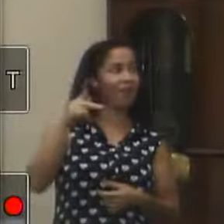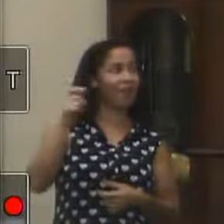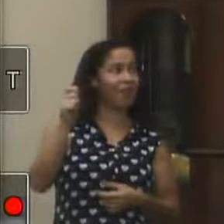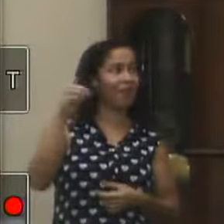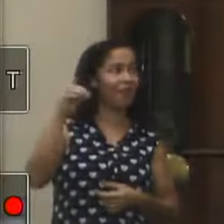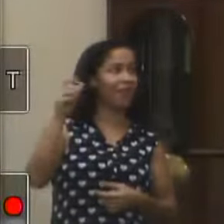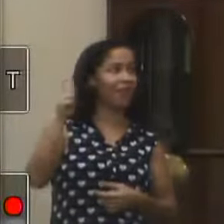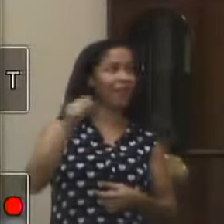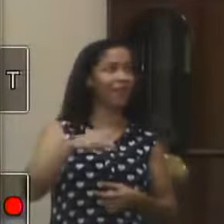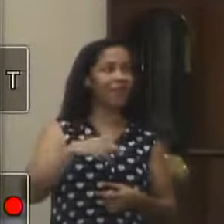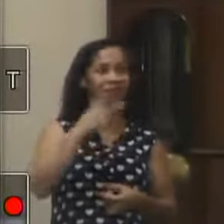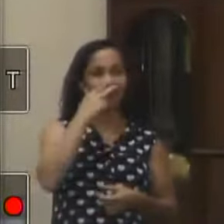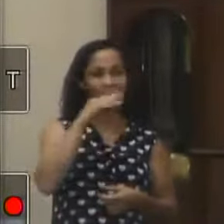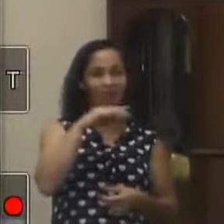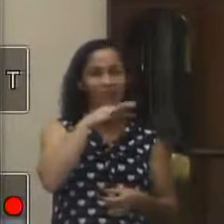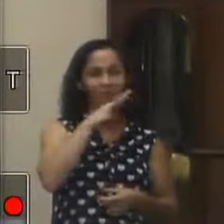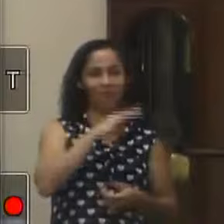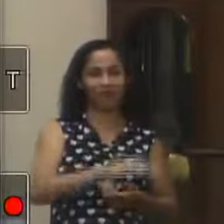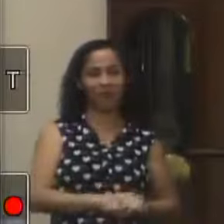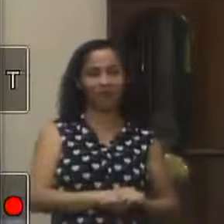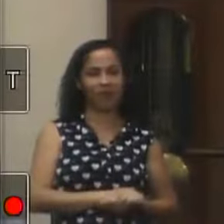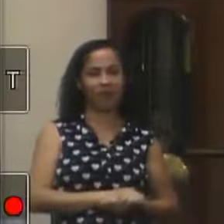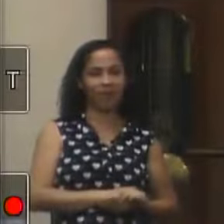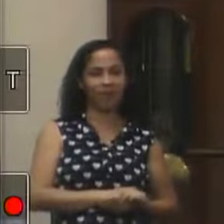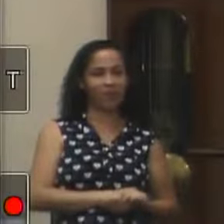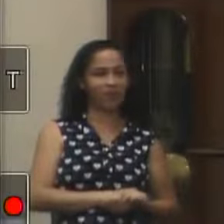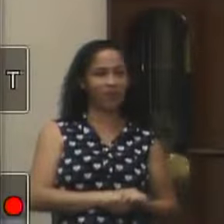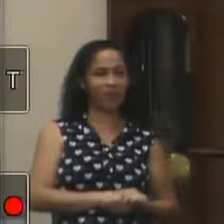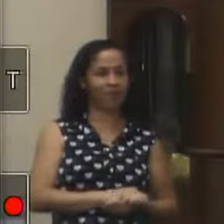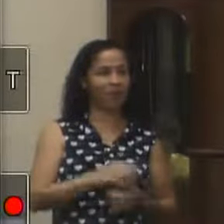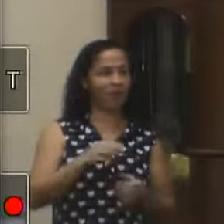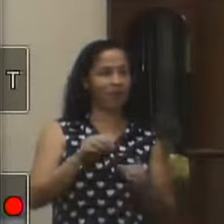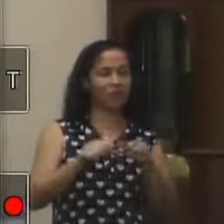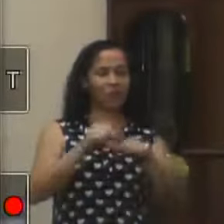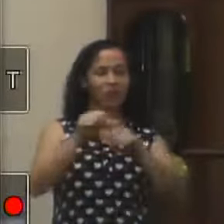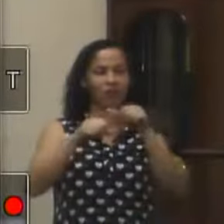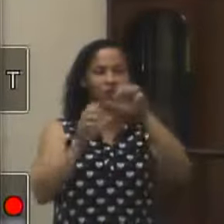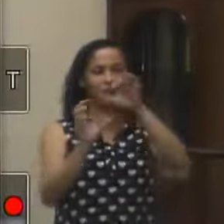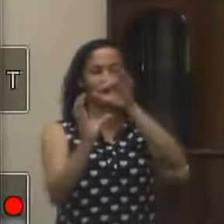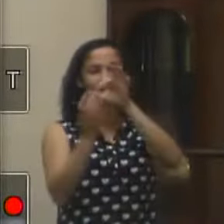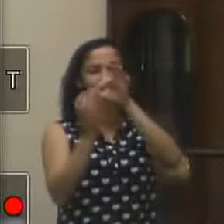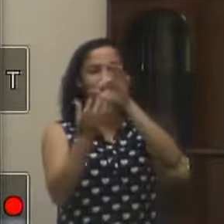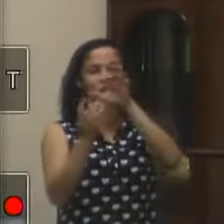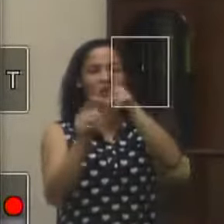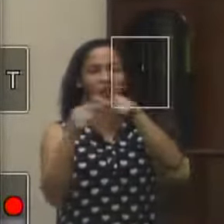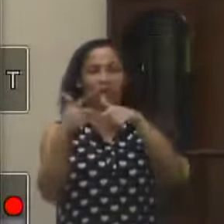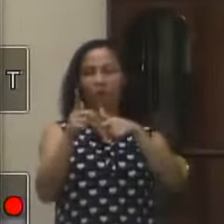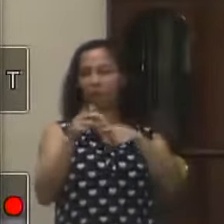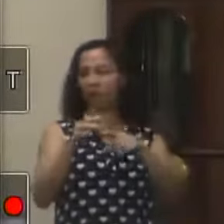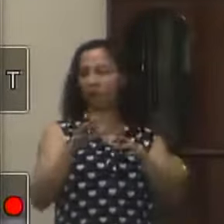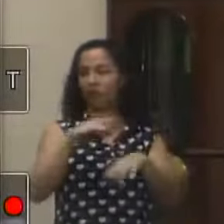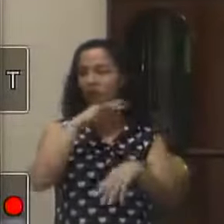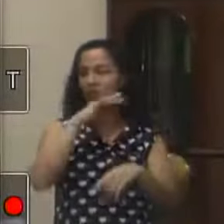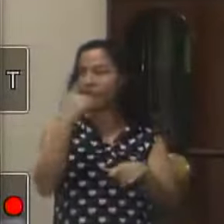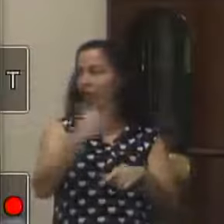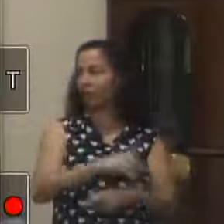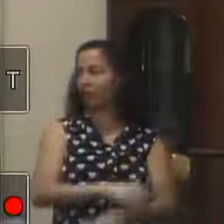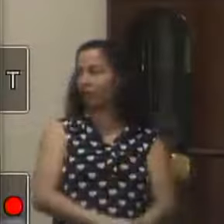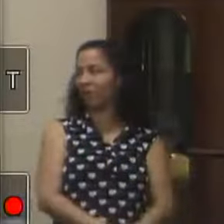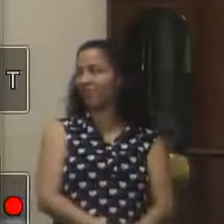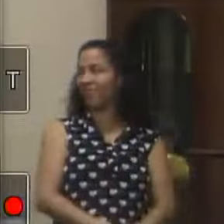que essa lâmpada é descartável. Coloca ela, daqui a pouco ela não está funcionando, ela está queimada. Então, ele também está tentando